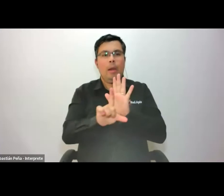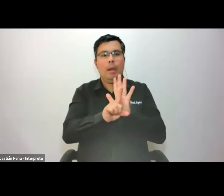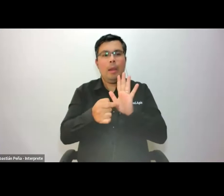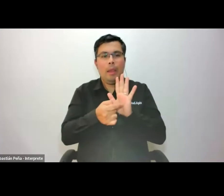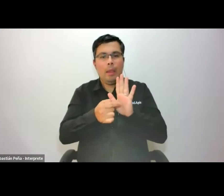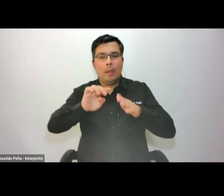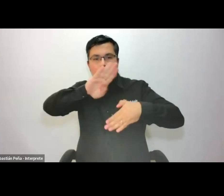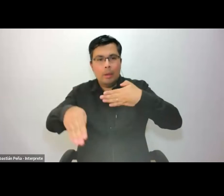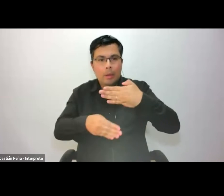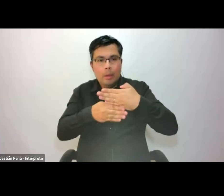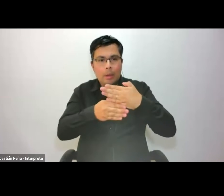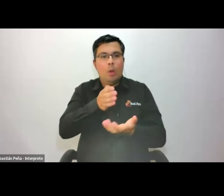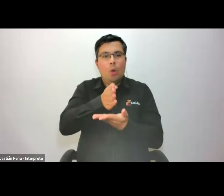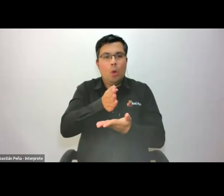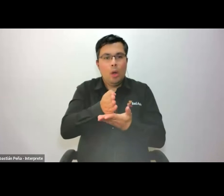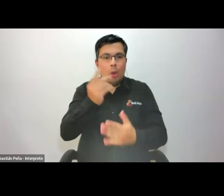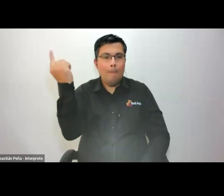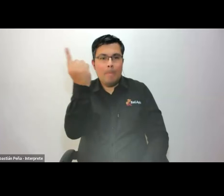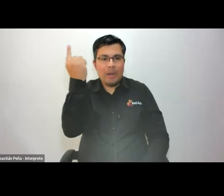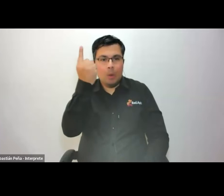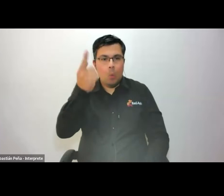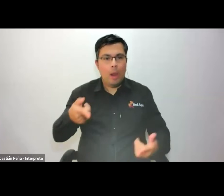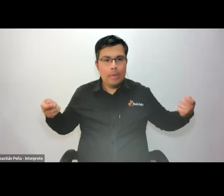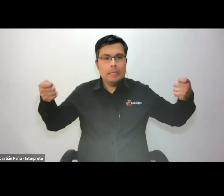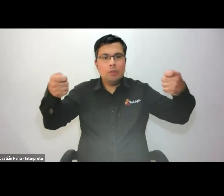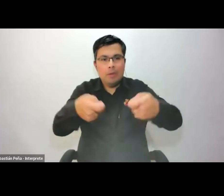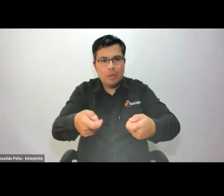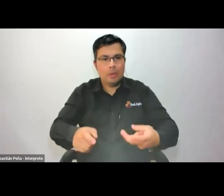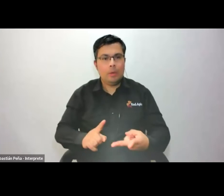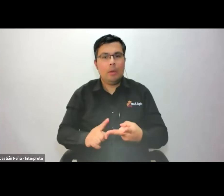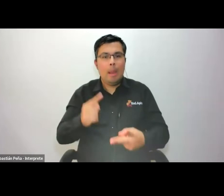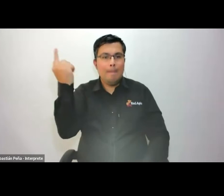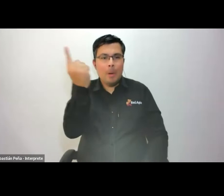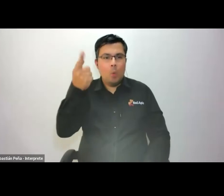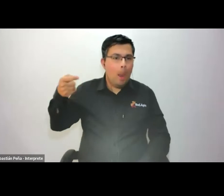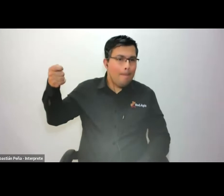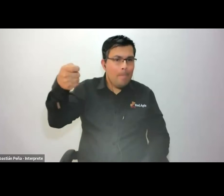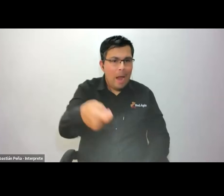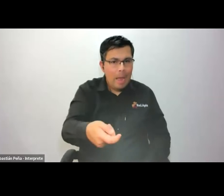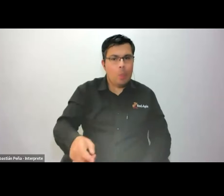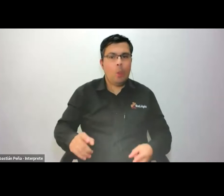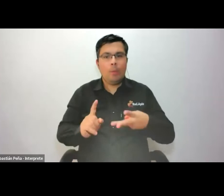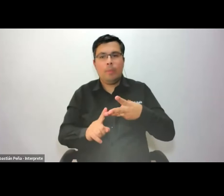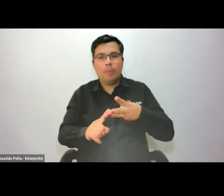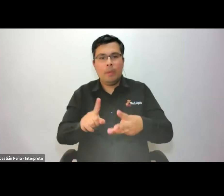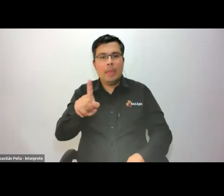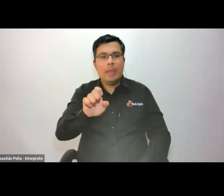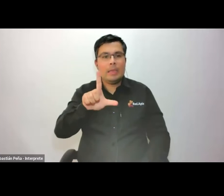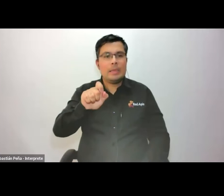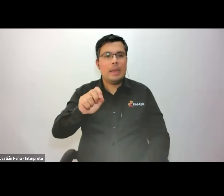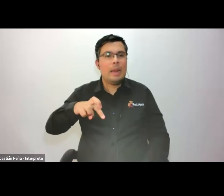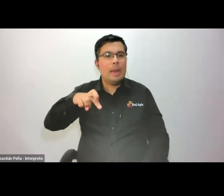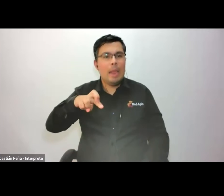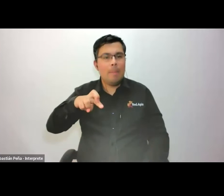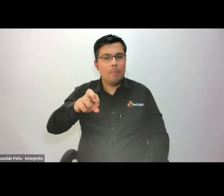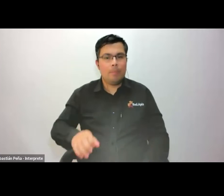particulares subvencionados, particulares pagados, de SLEP, de corporación municipal,